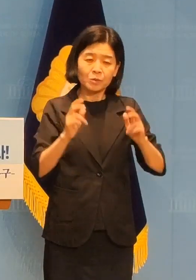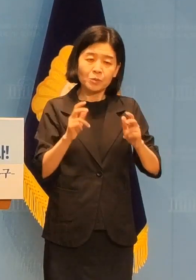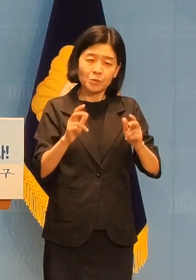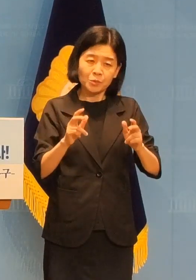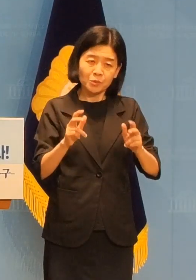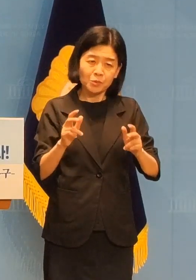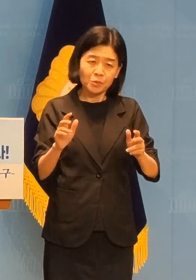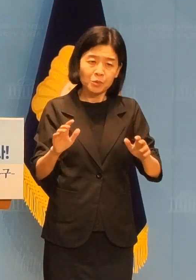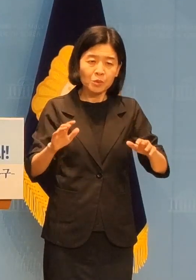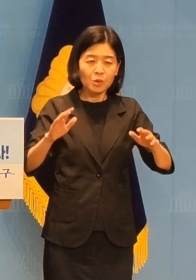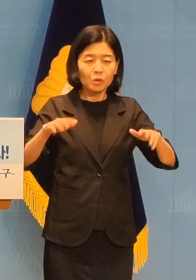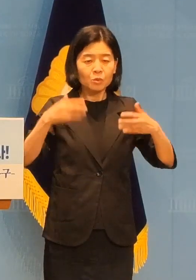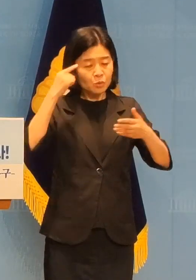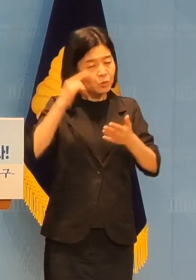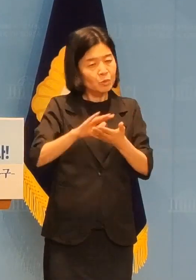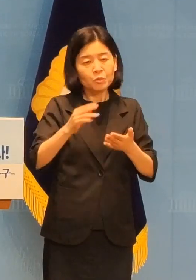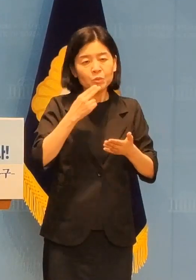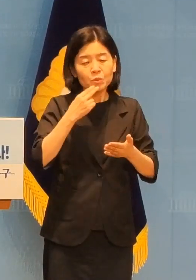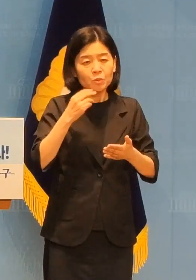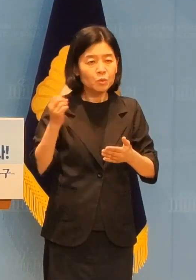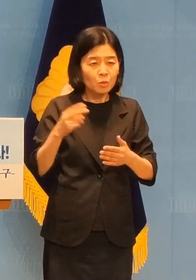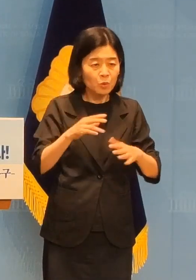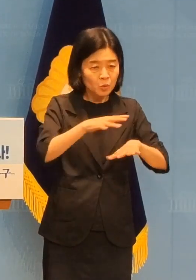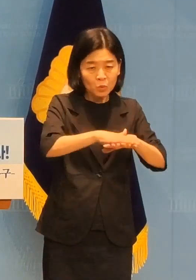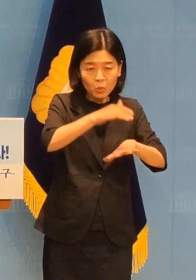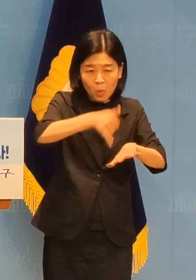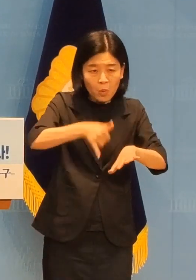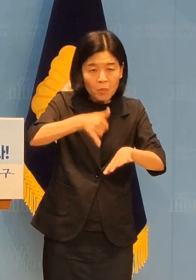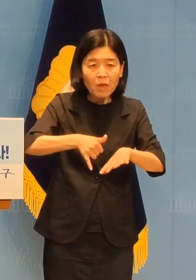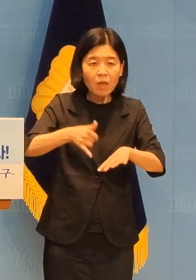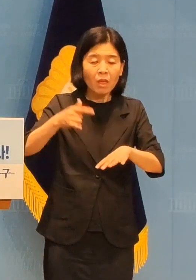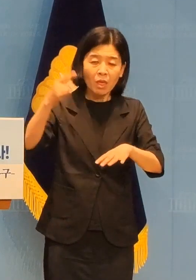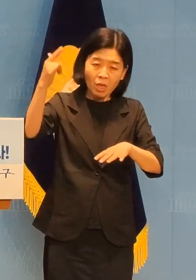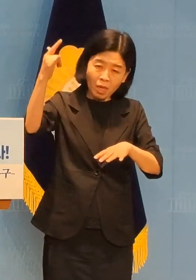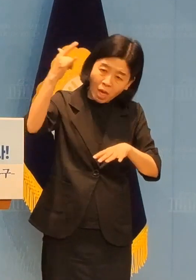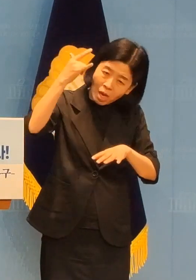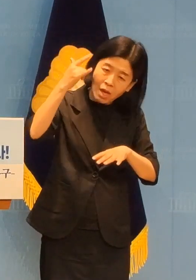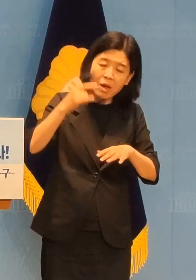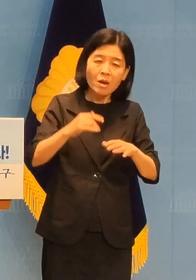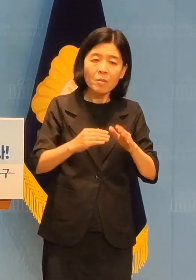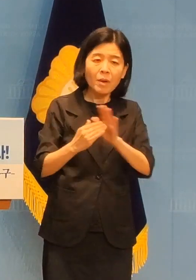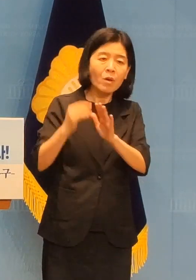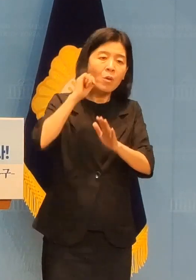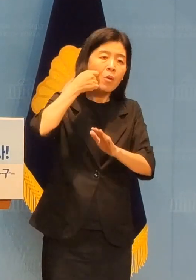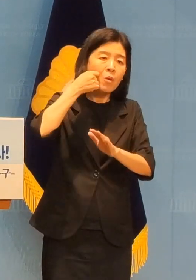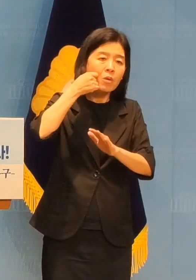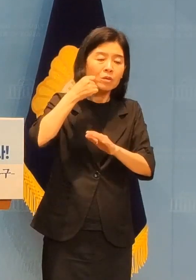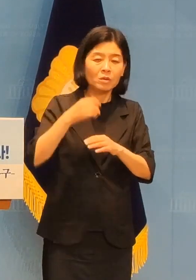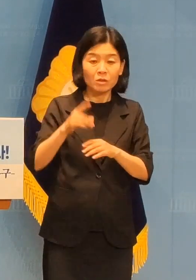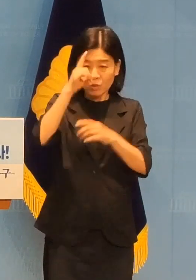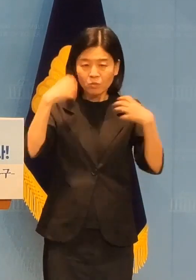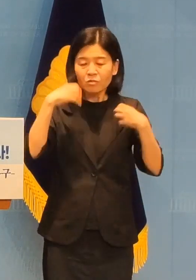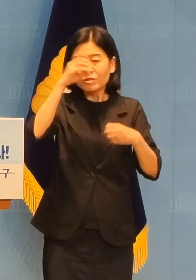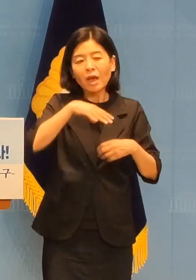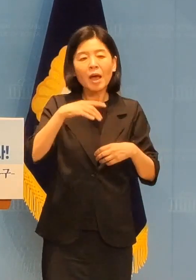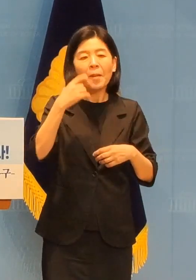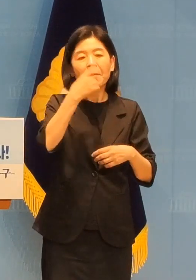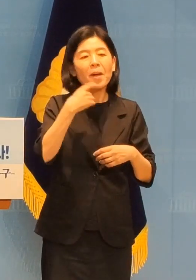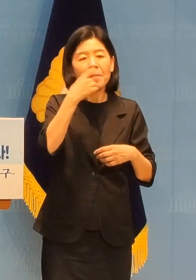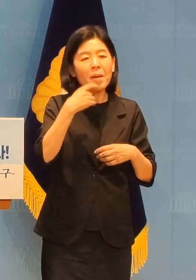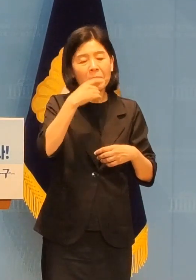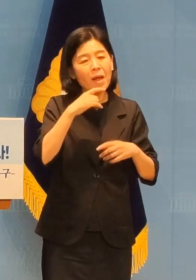농작물을 보는 농민들에게 정부의 무더위를 피하라는 권고는 얼마나 공허한지 생각해 볼